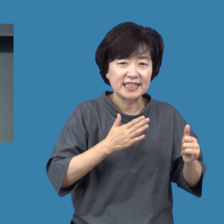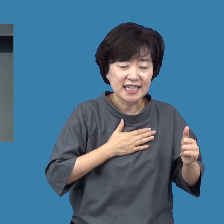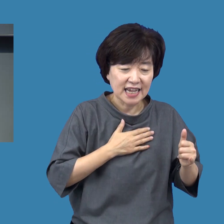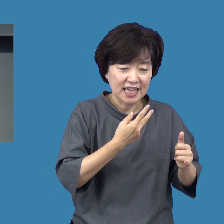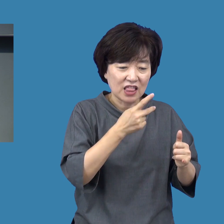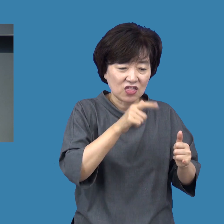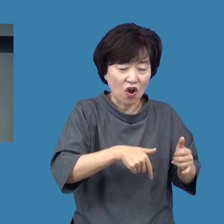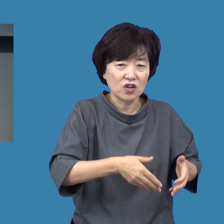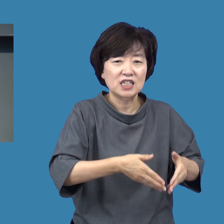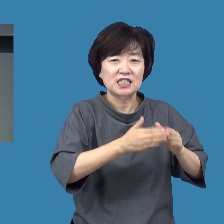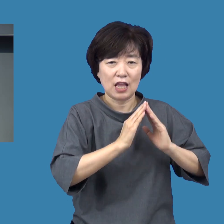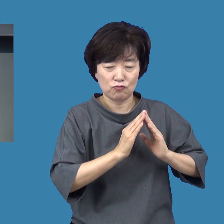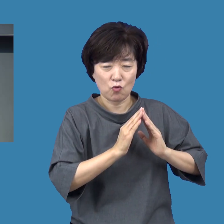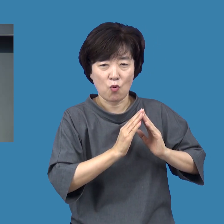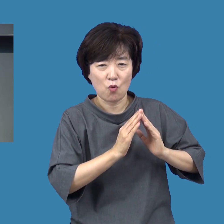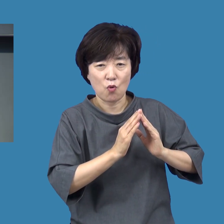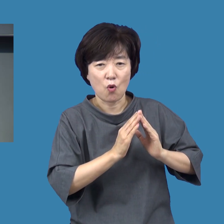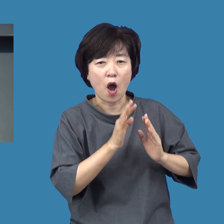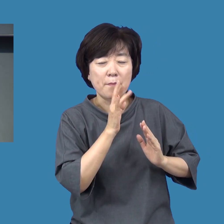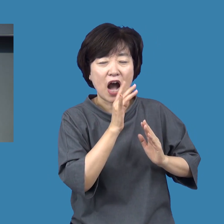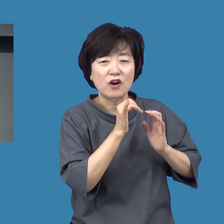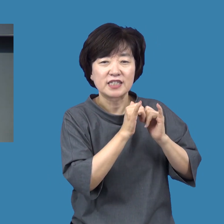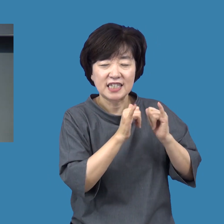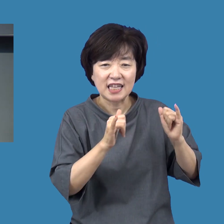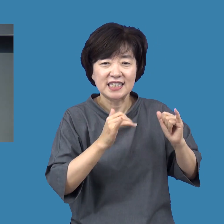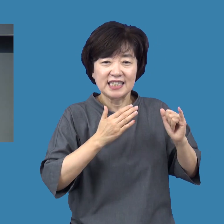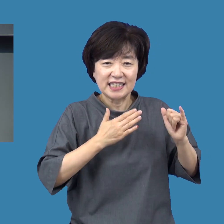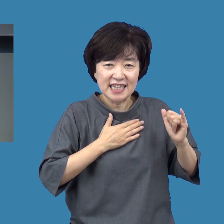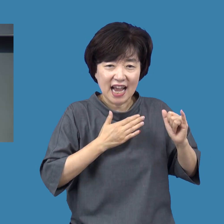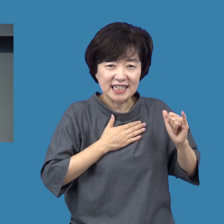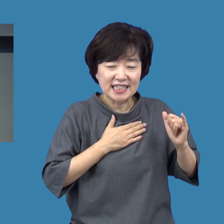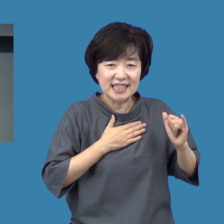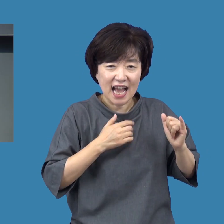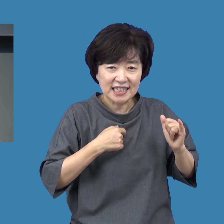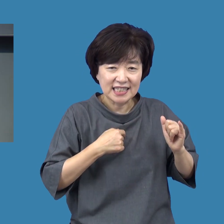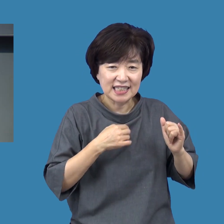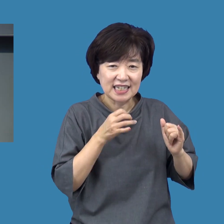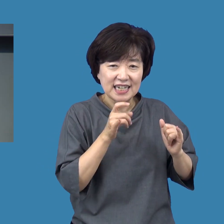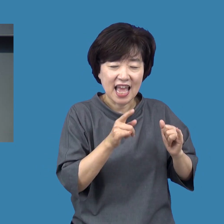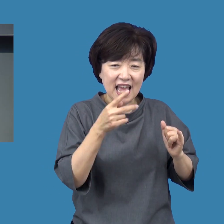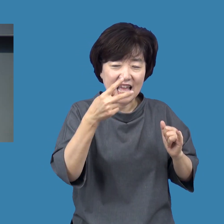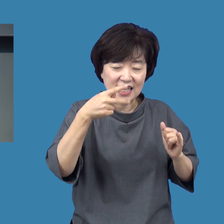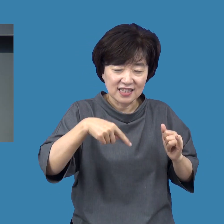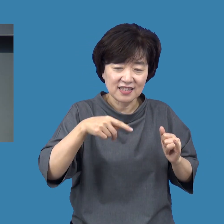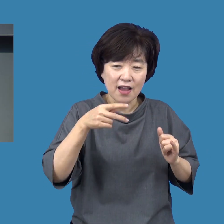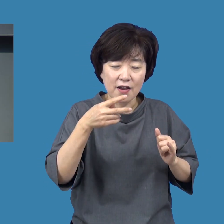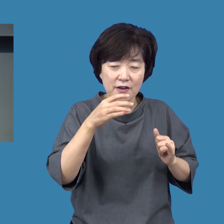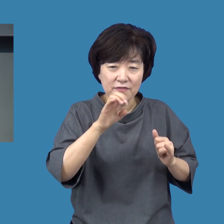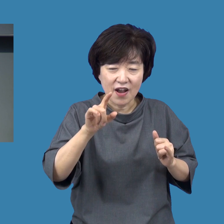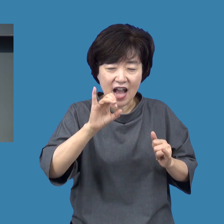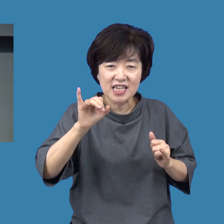이게 헬라어로 보면 방언을 말하는 자는 자기 자신을 에디파이하고 자기 자신을 오이코도메오하고 이렇게 써